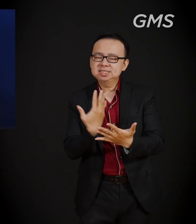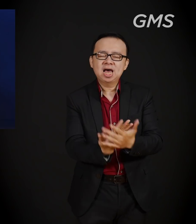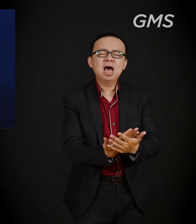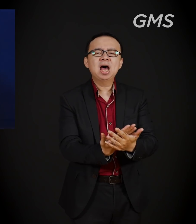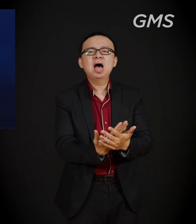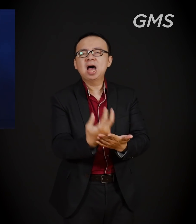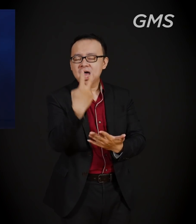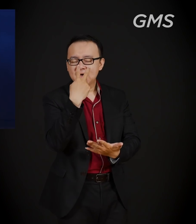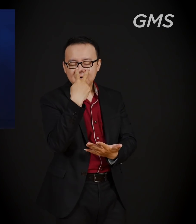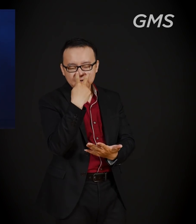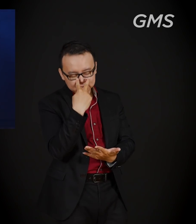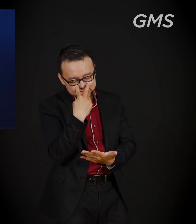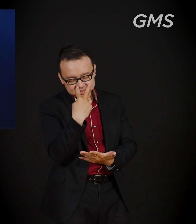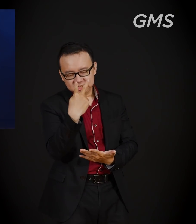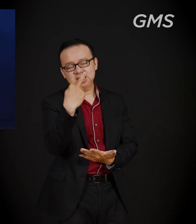semua